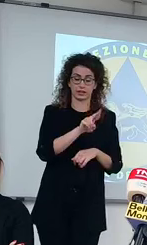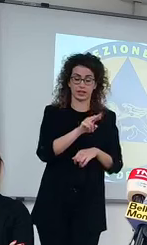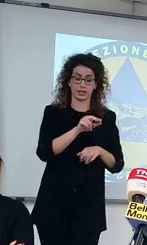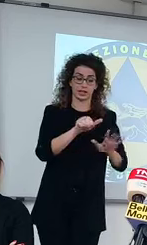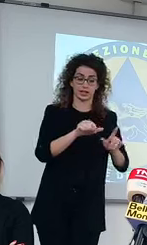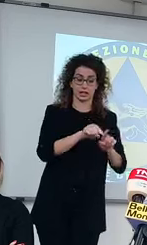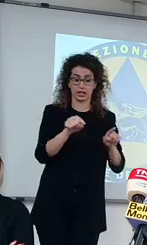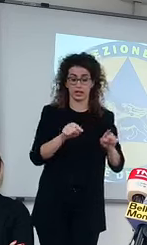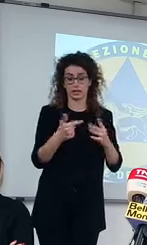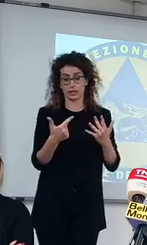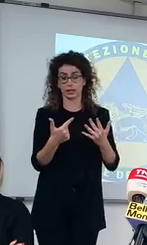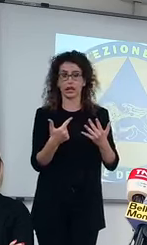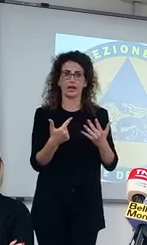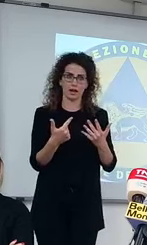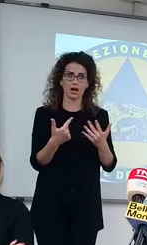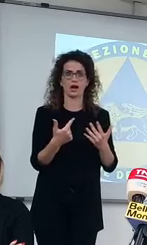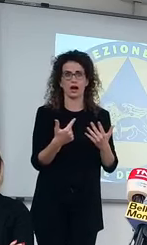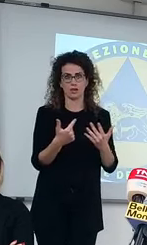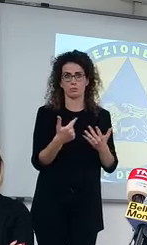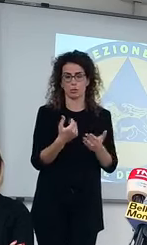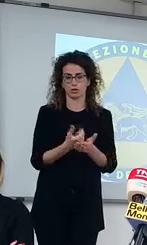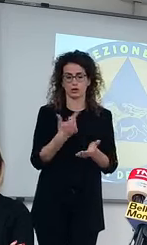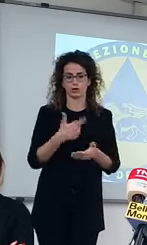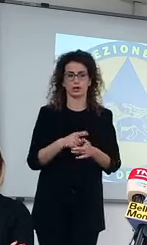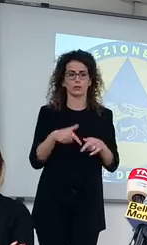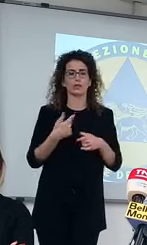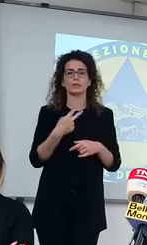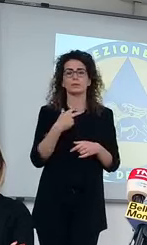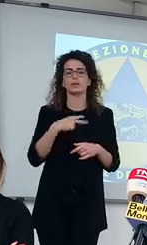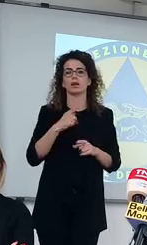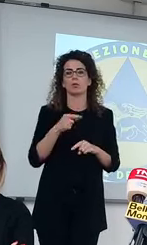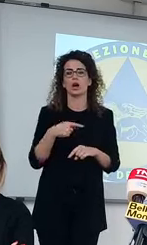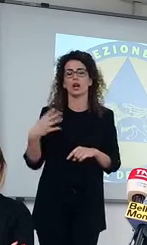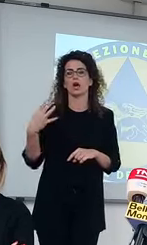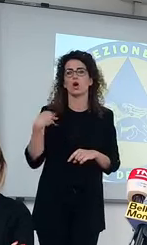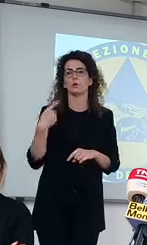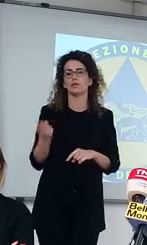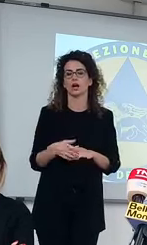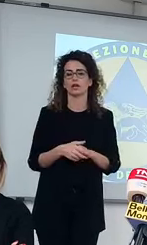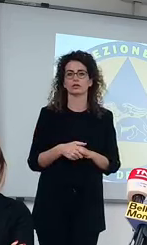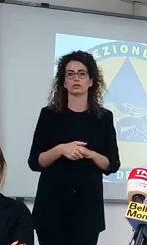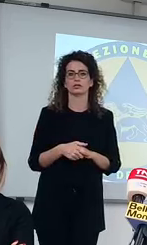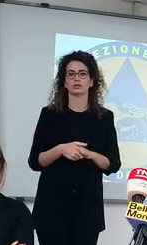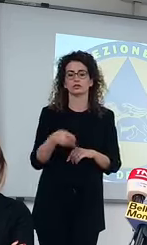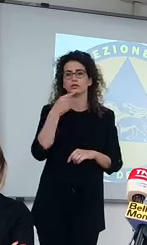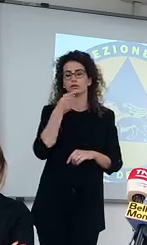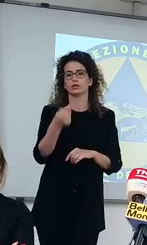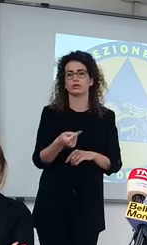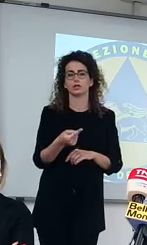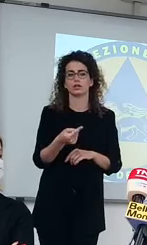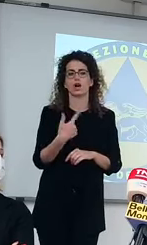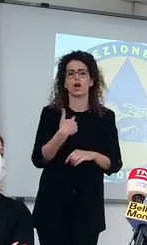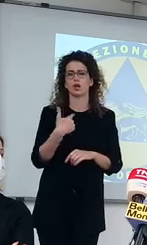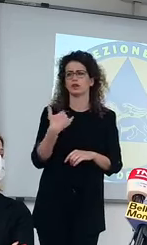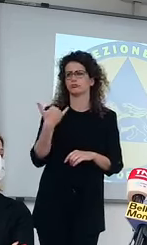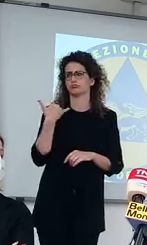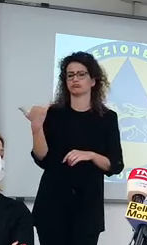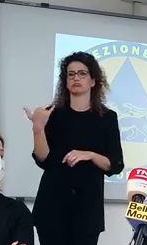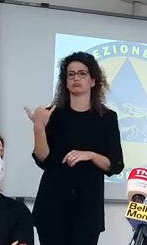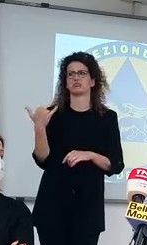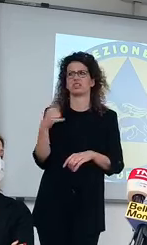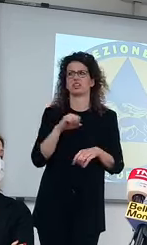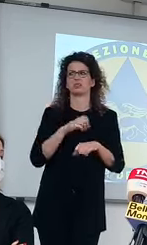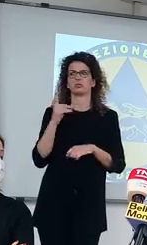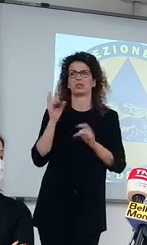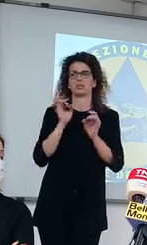poco. E dopodiché speriamo che il commissario ci dia modo, io l'ho anche sentito peraltro, mi sembra